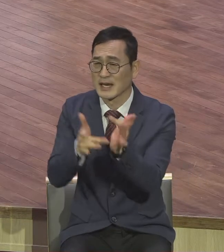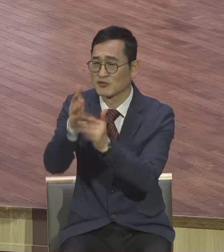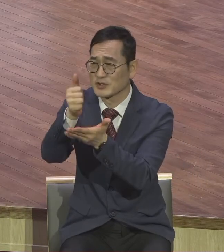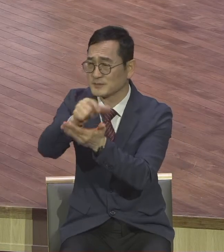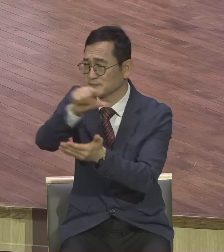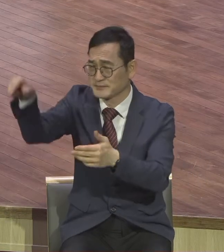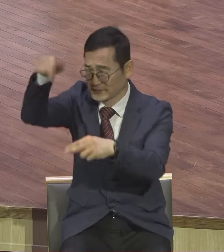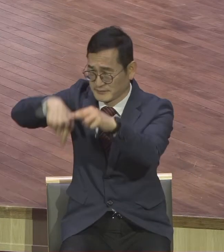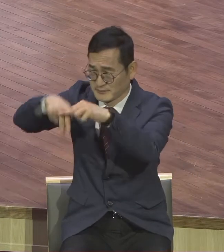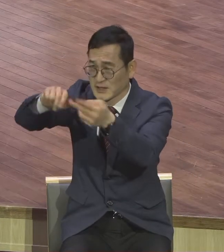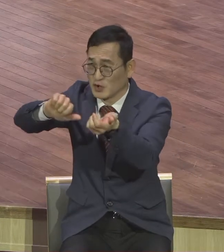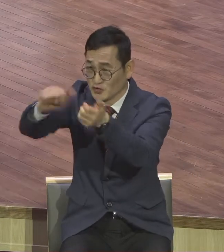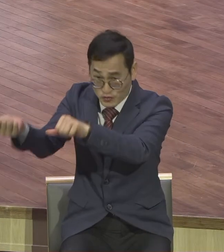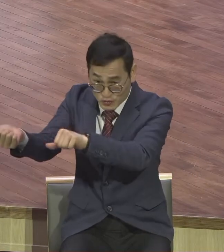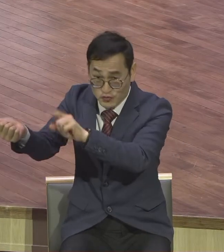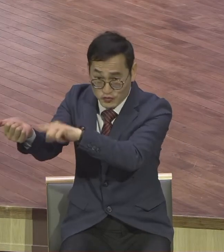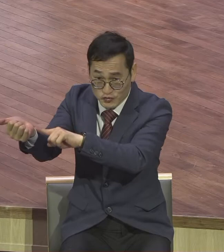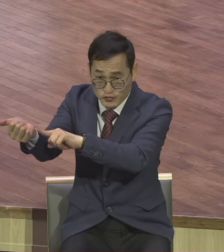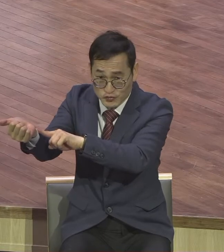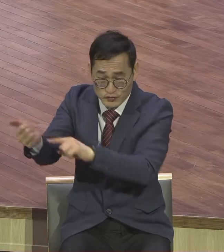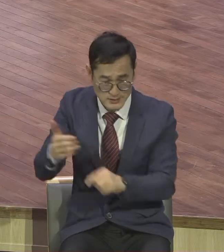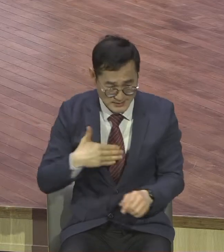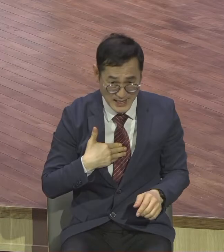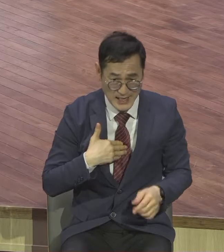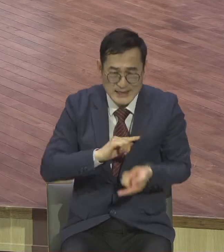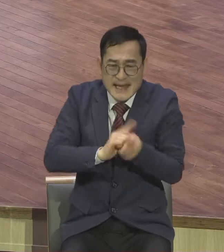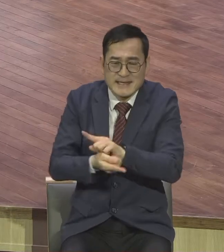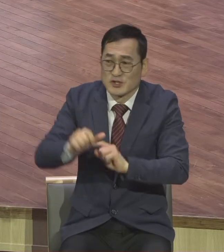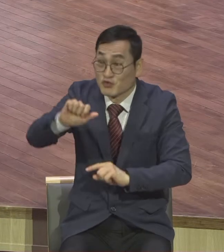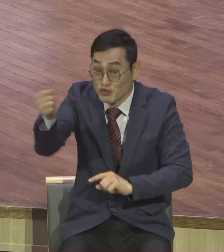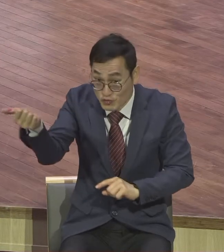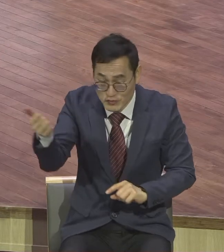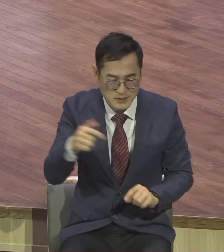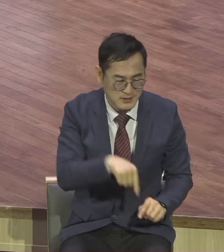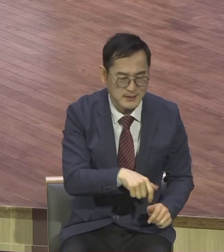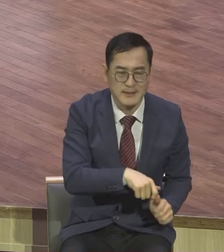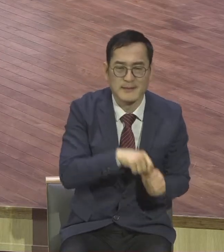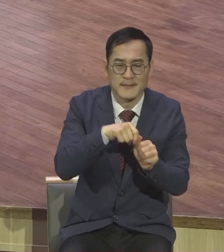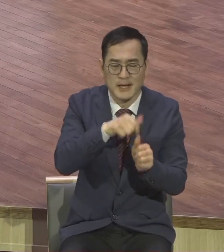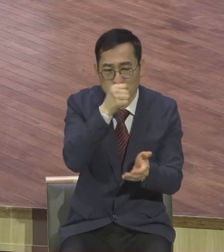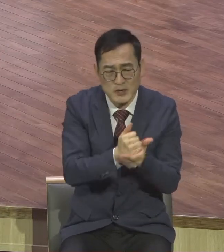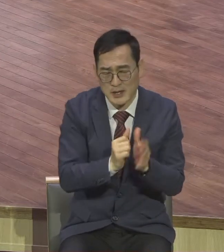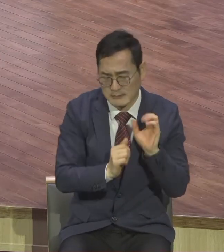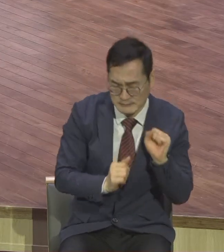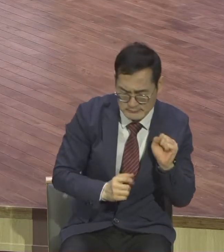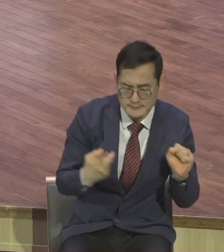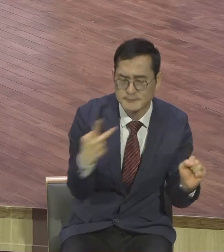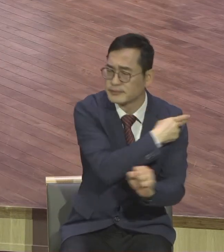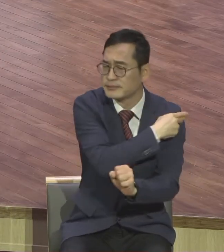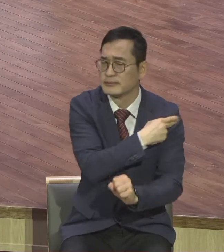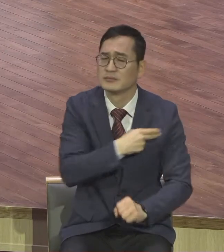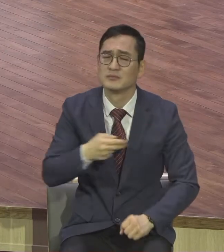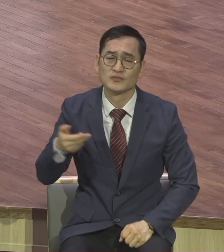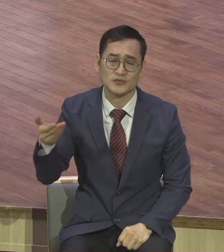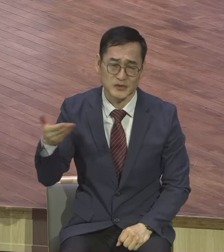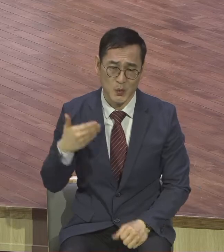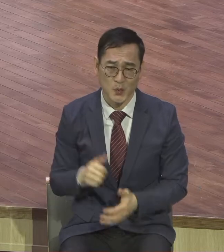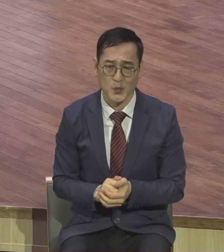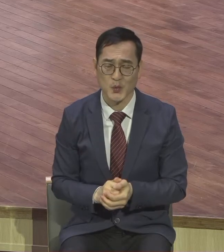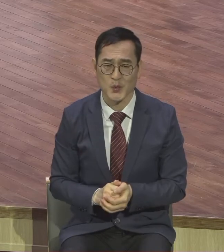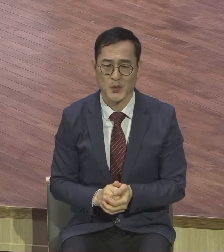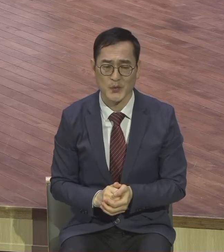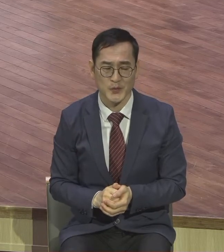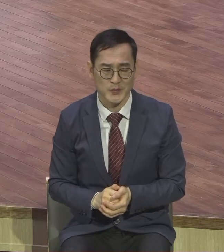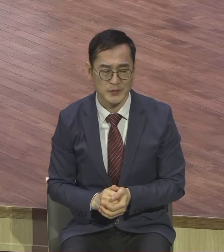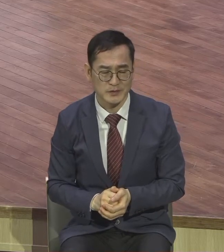조의 굴레에서 우리를 벗겨주셨을 것이고 우리를 사사건건 속이고 면망길로 가도록 만드는